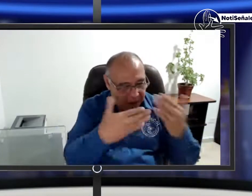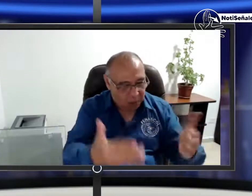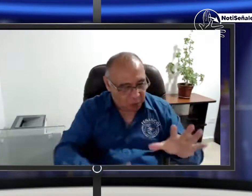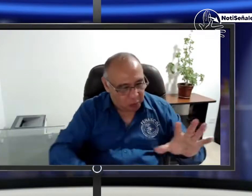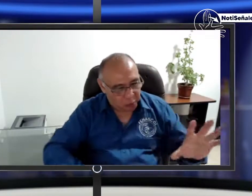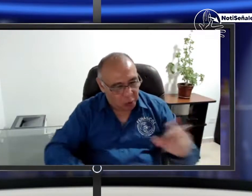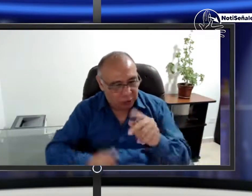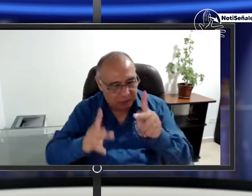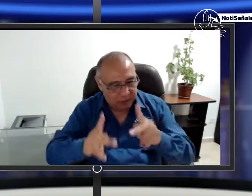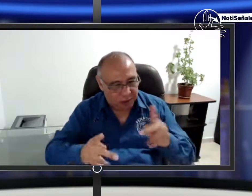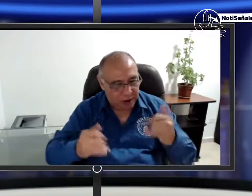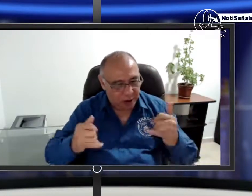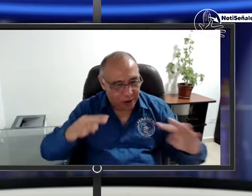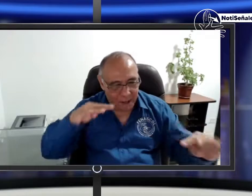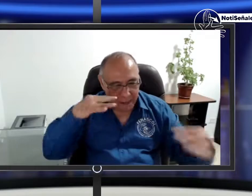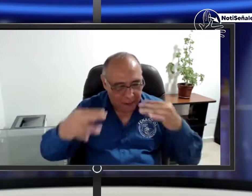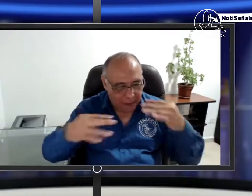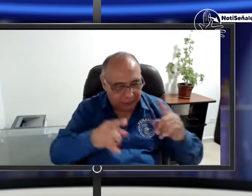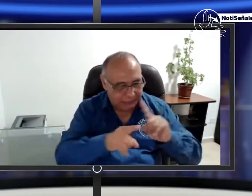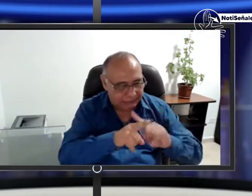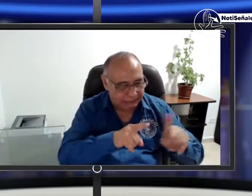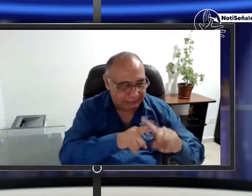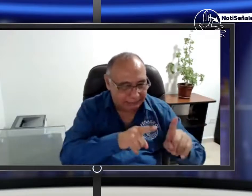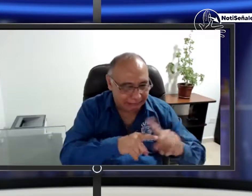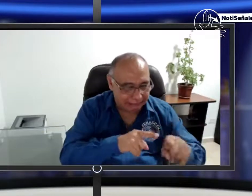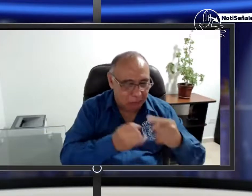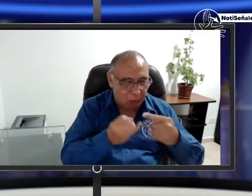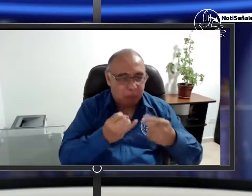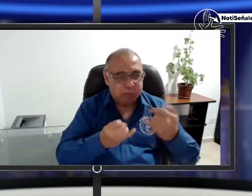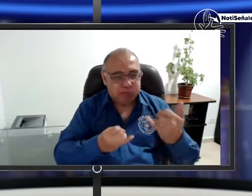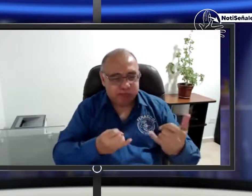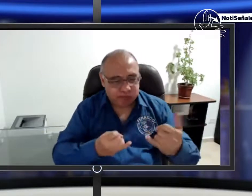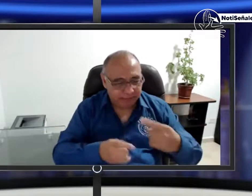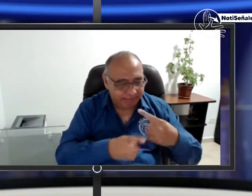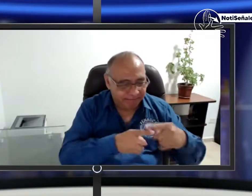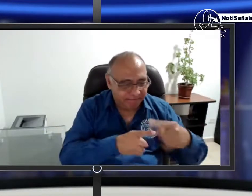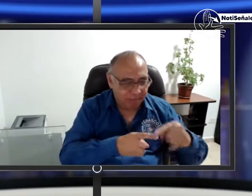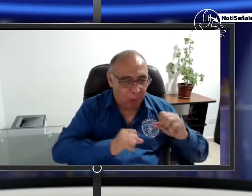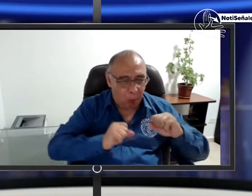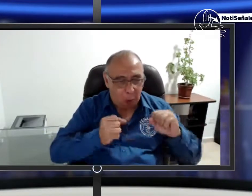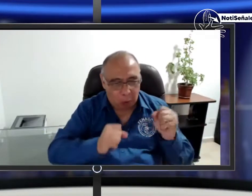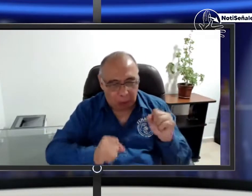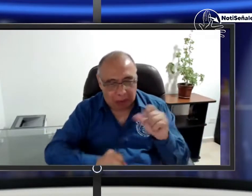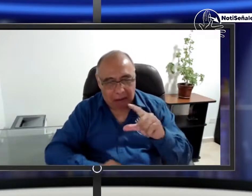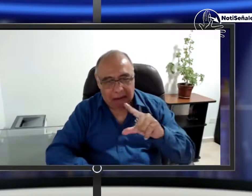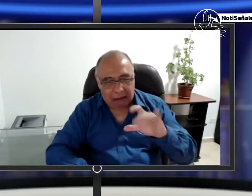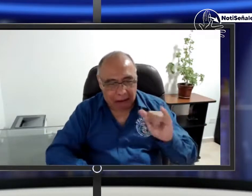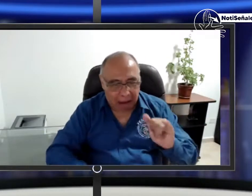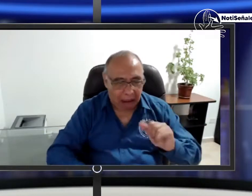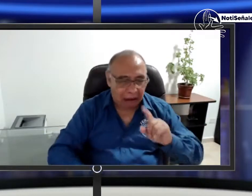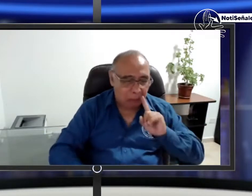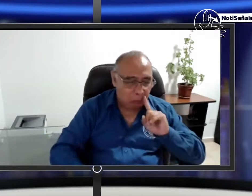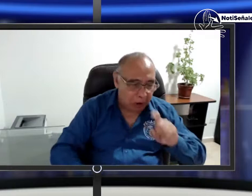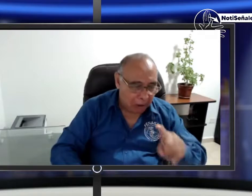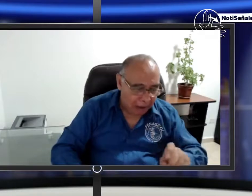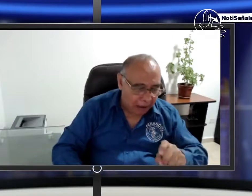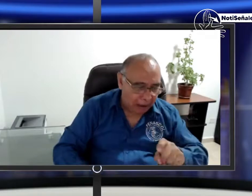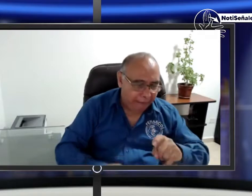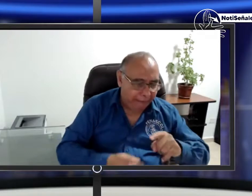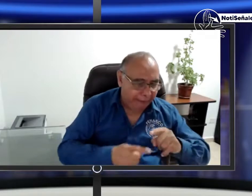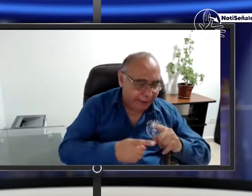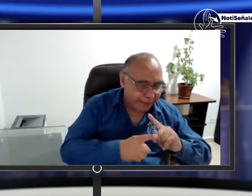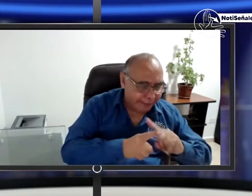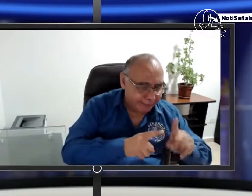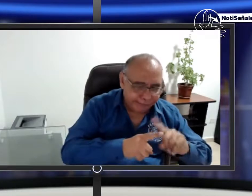que estoy viendo a varias personas conectadas a esta emisión y quiero saludar a las personas